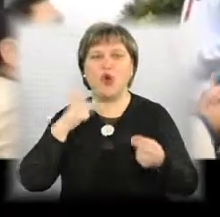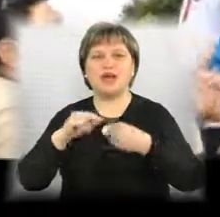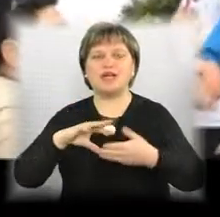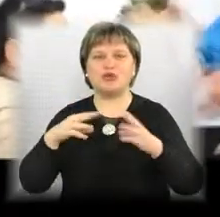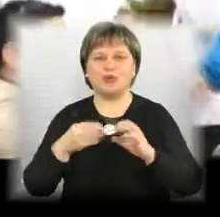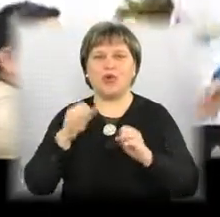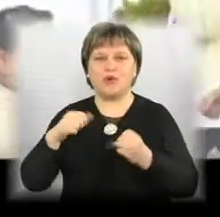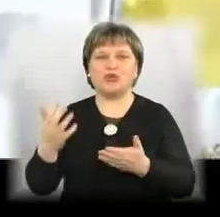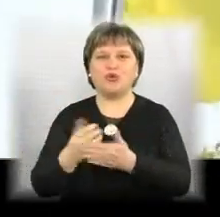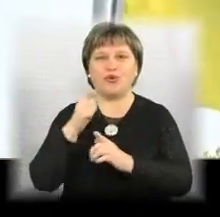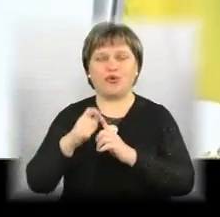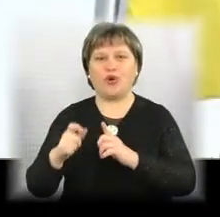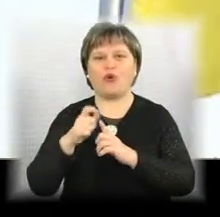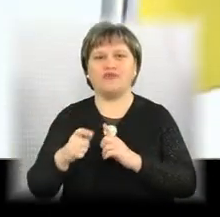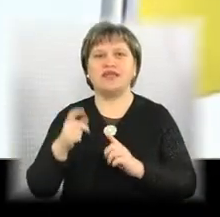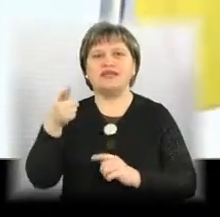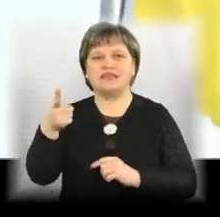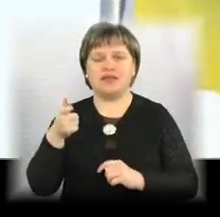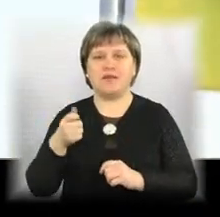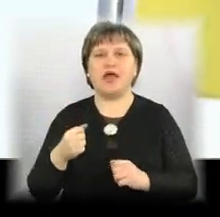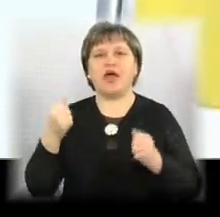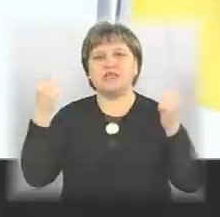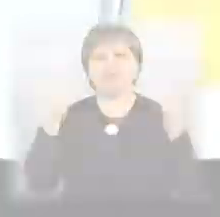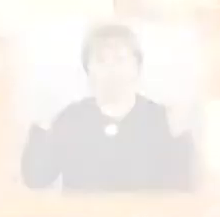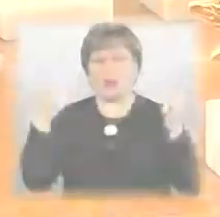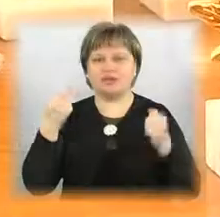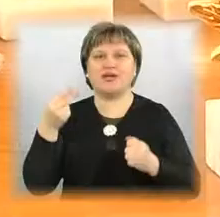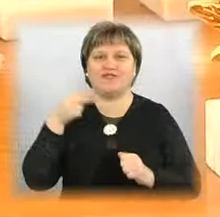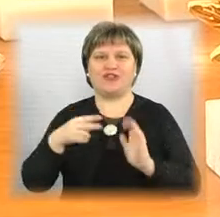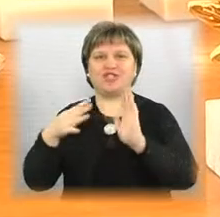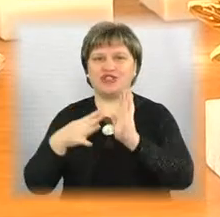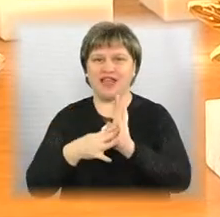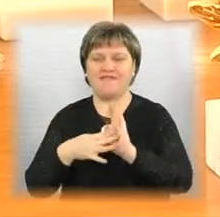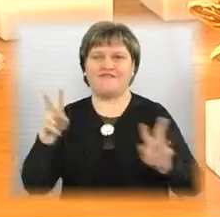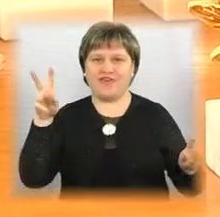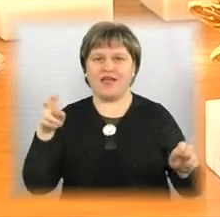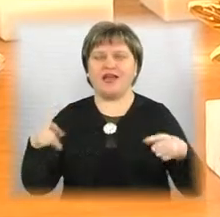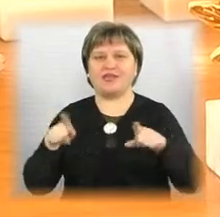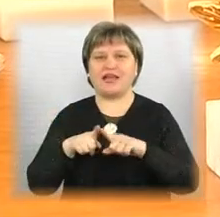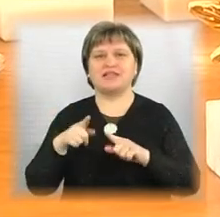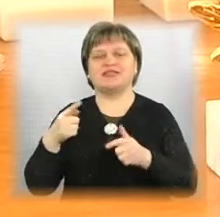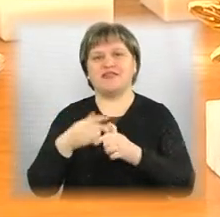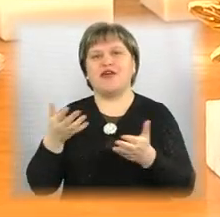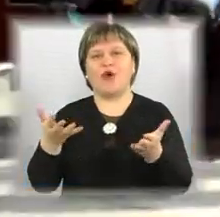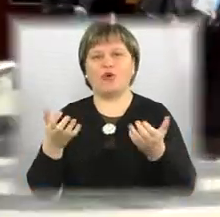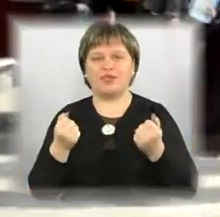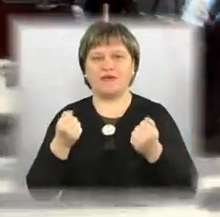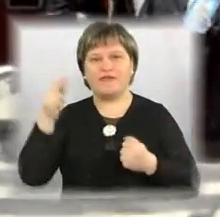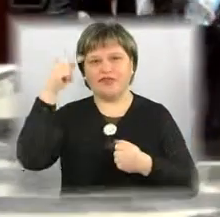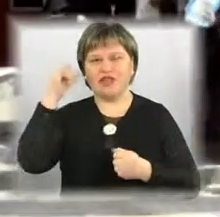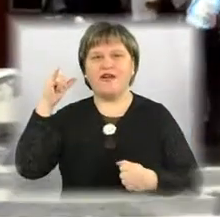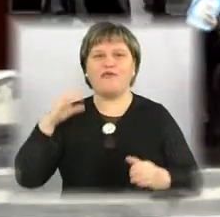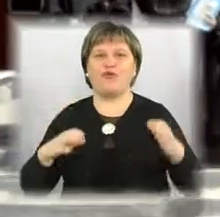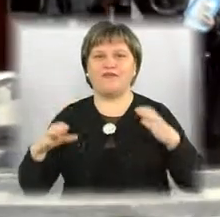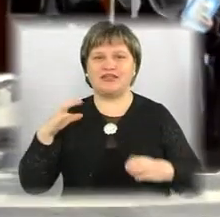стрільбі. Студент-спортсмен 2009. Таке звання він отримав, навчаючись у Луцькому інституті розвитку людини